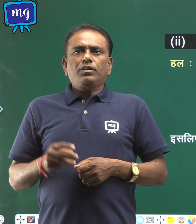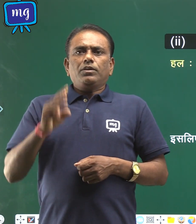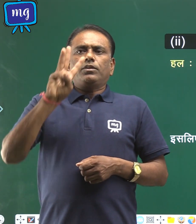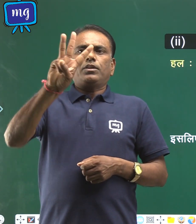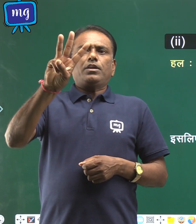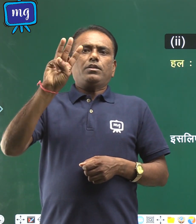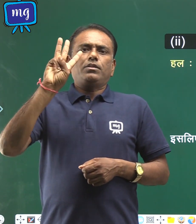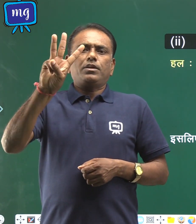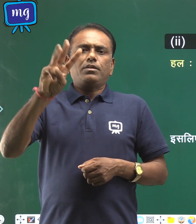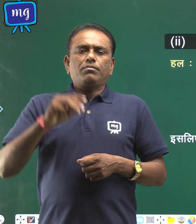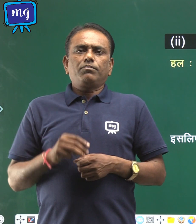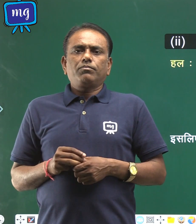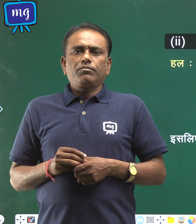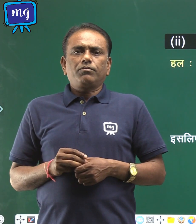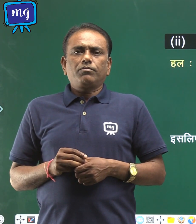33,